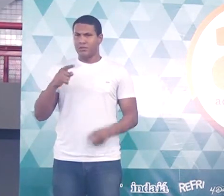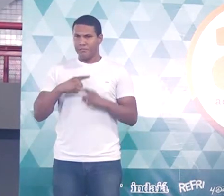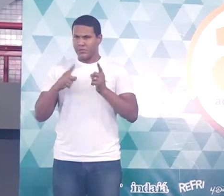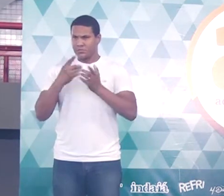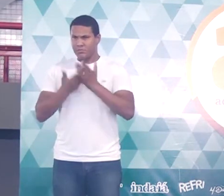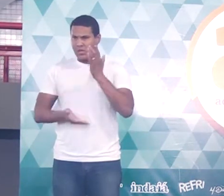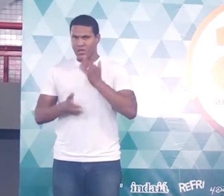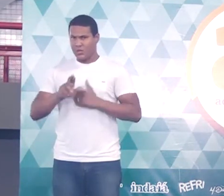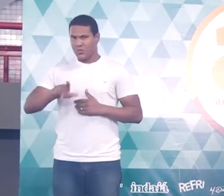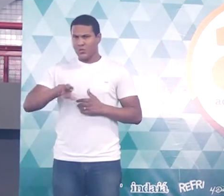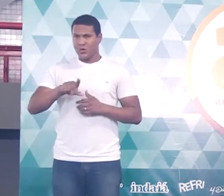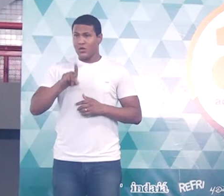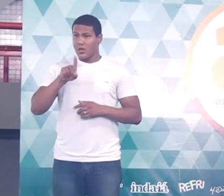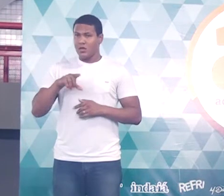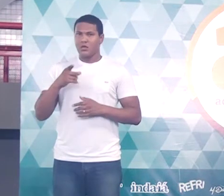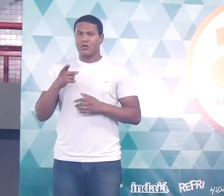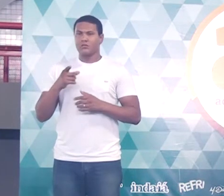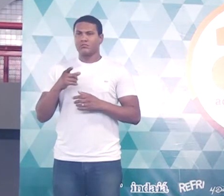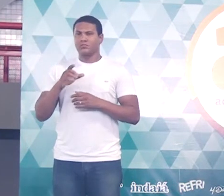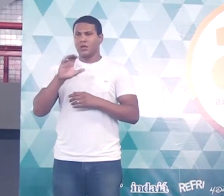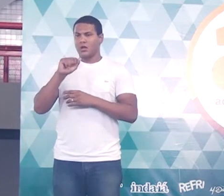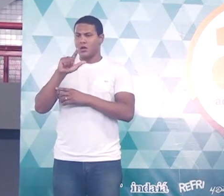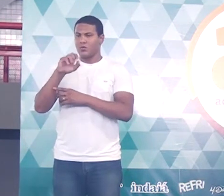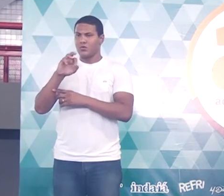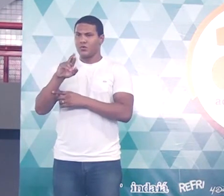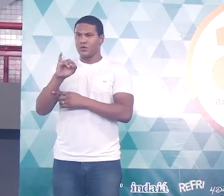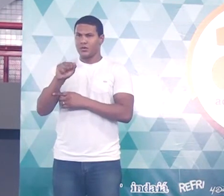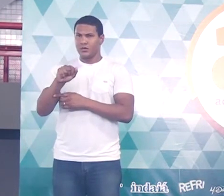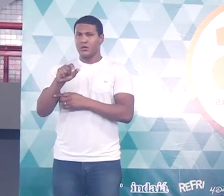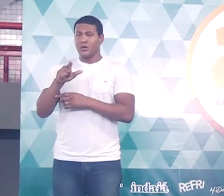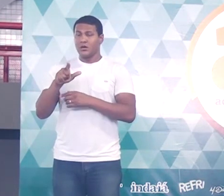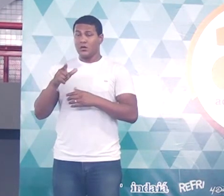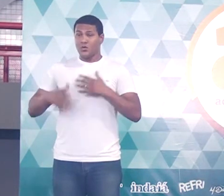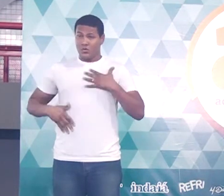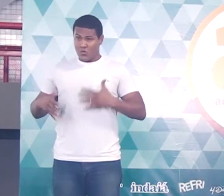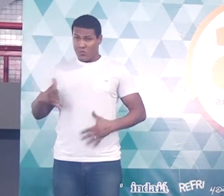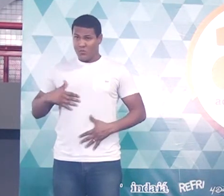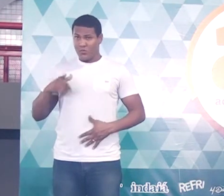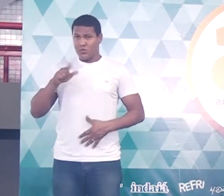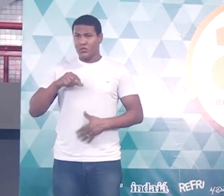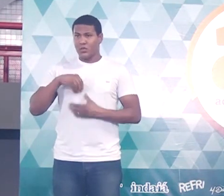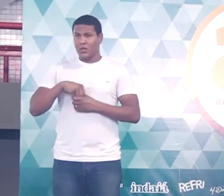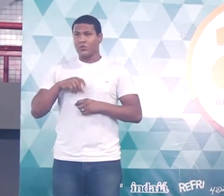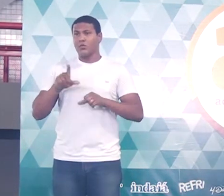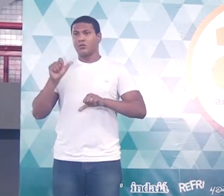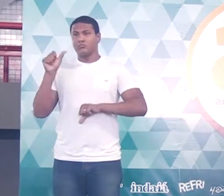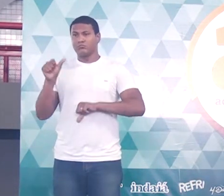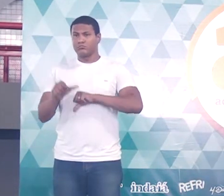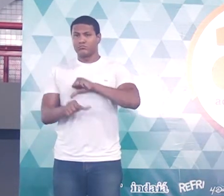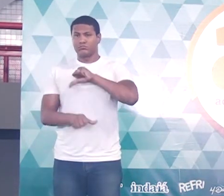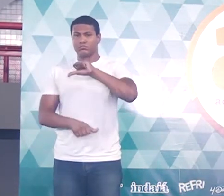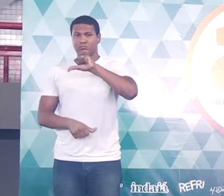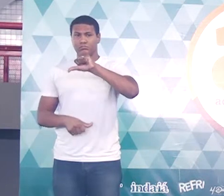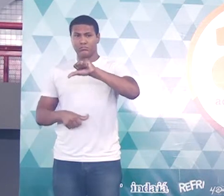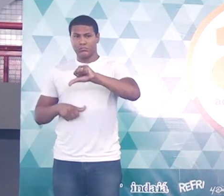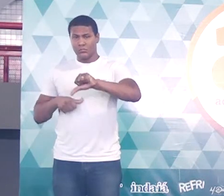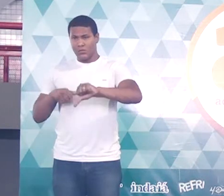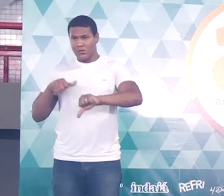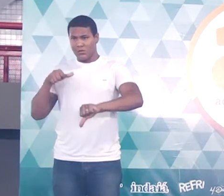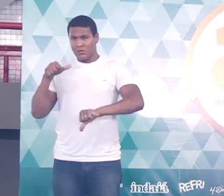você está transformando o seu corpo, né, geralmente a gordura, você